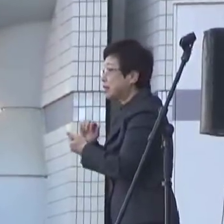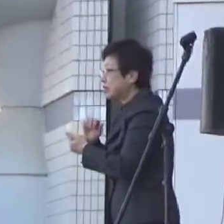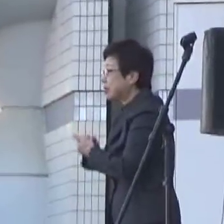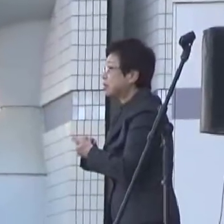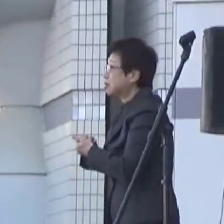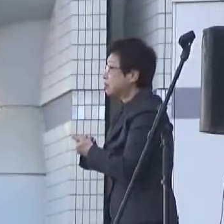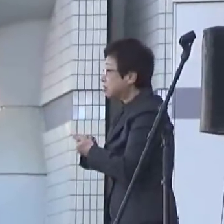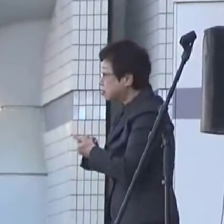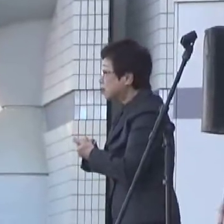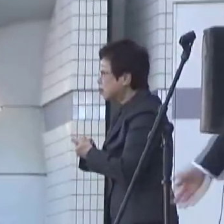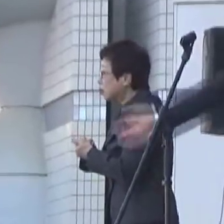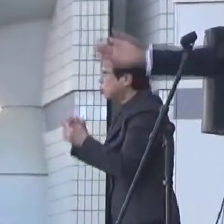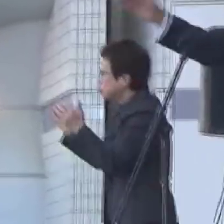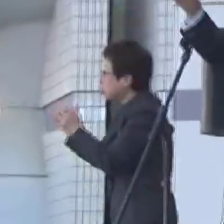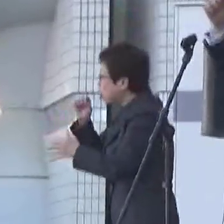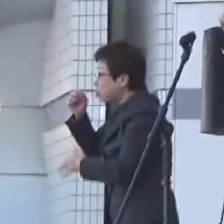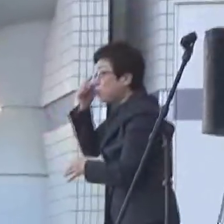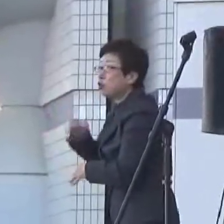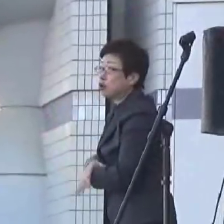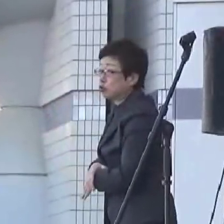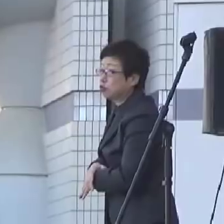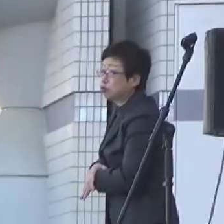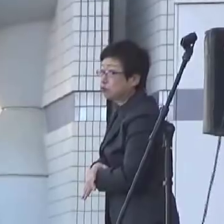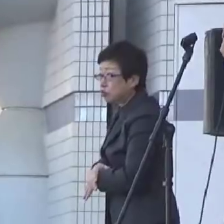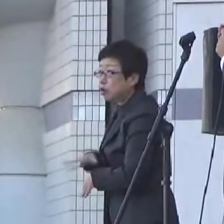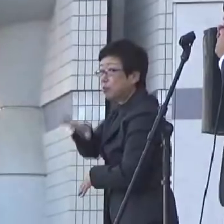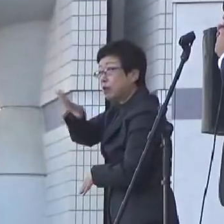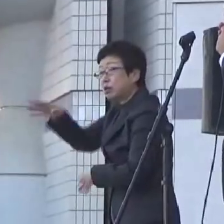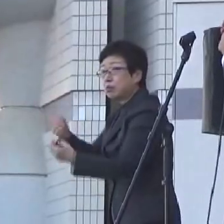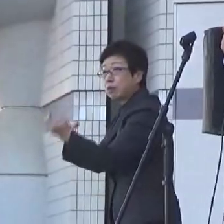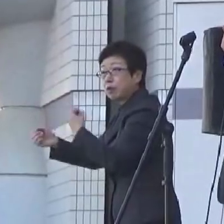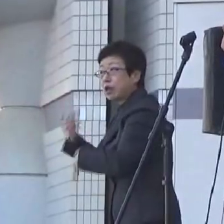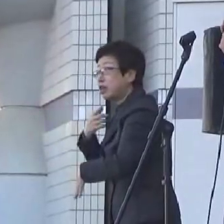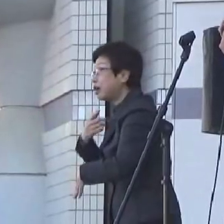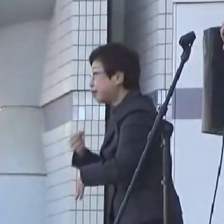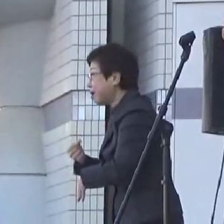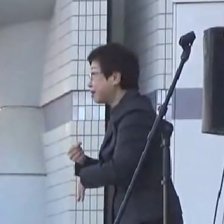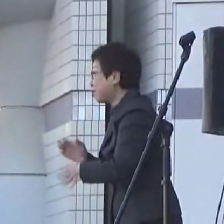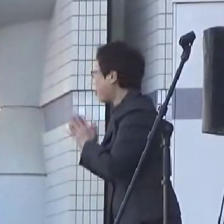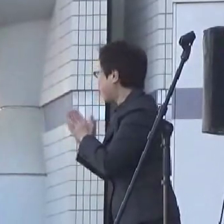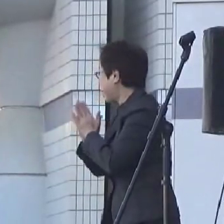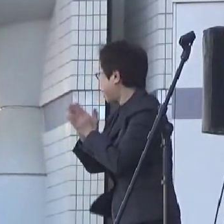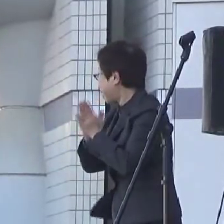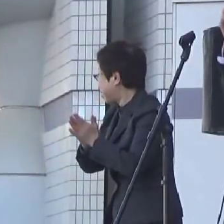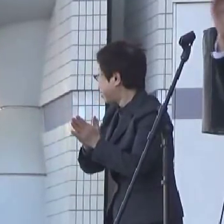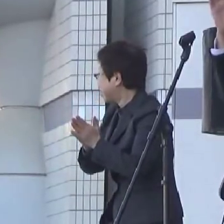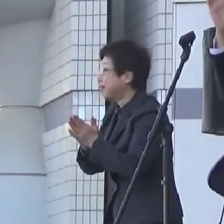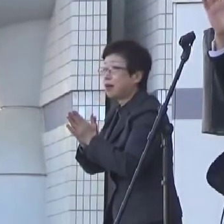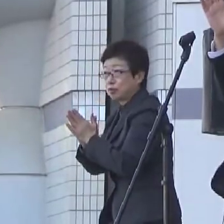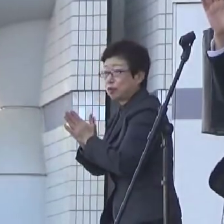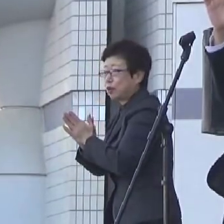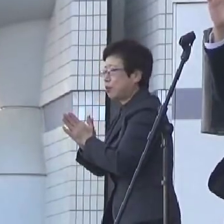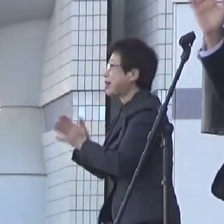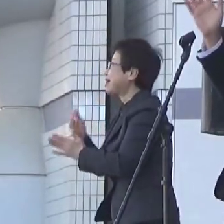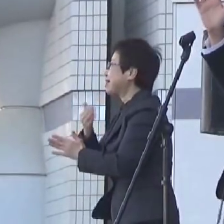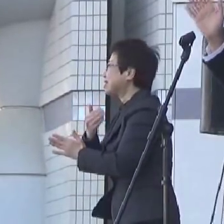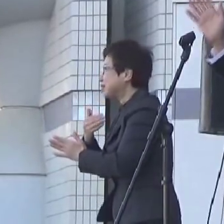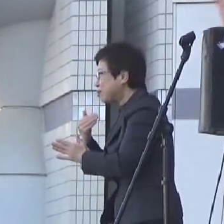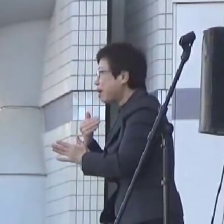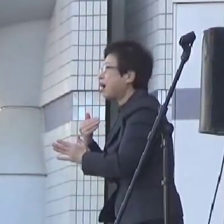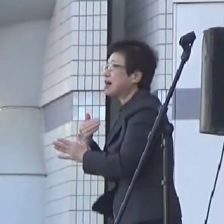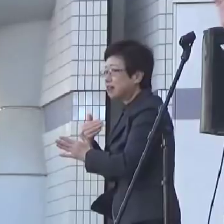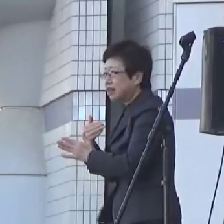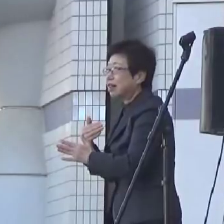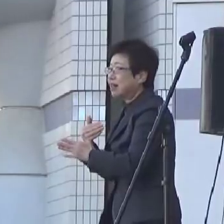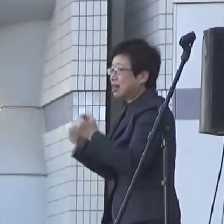かと、で一人でも多くの方に声をかけていただきたいというのがお願い。私たちは原発